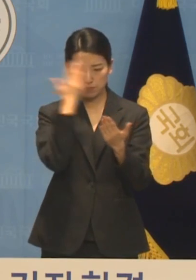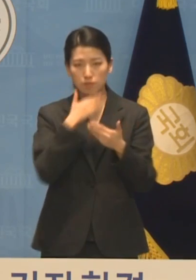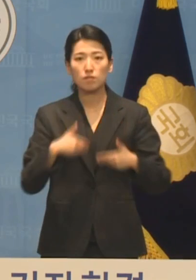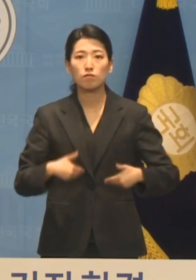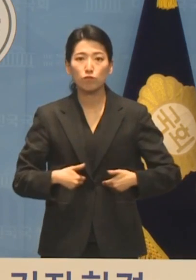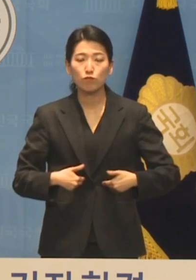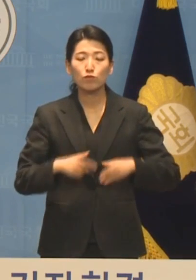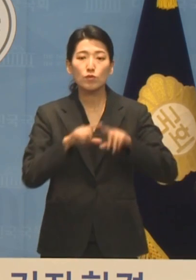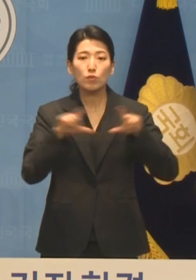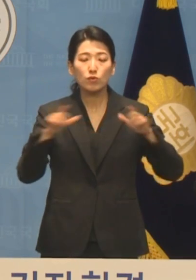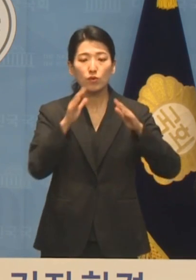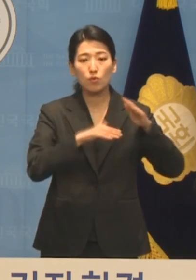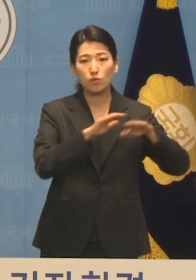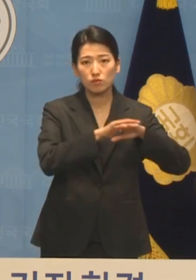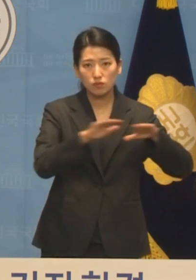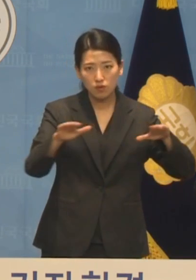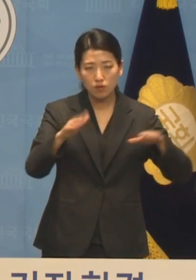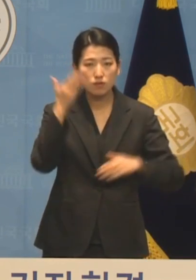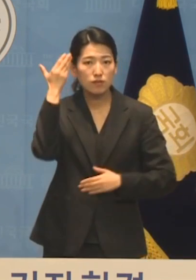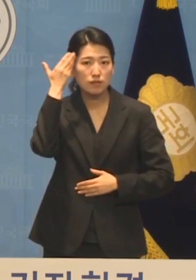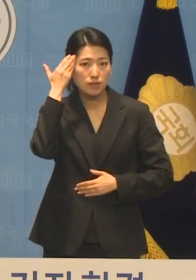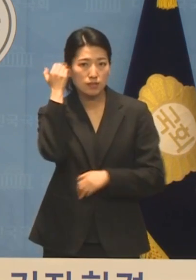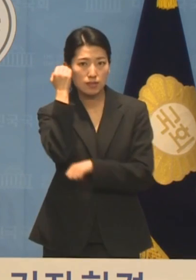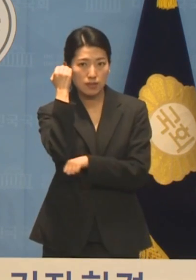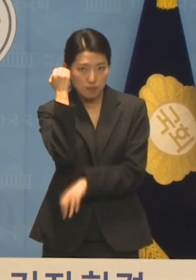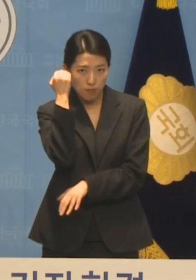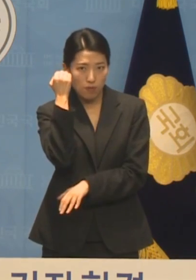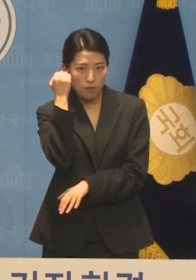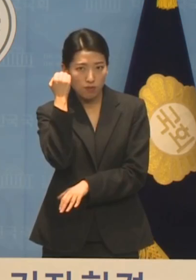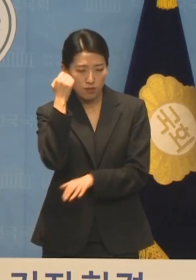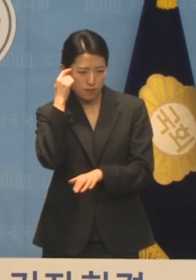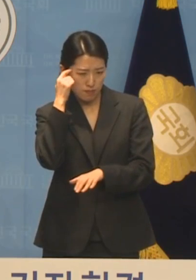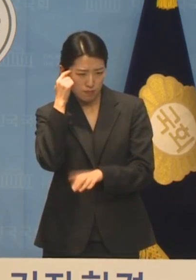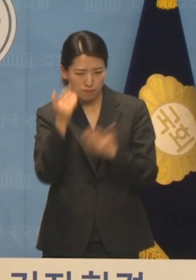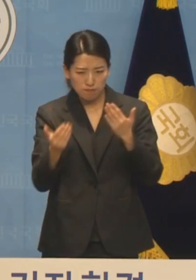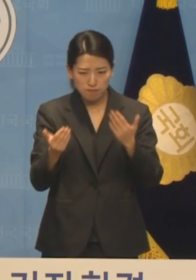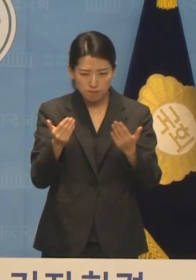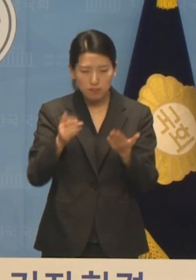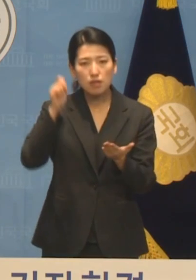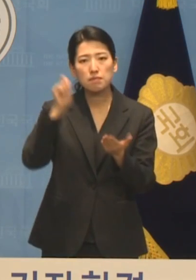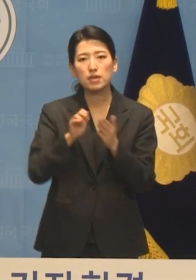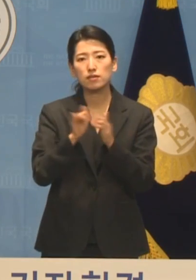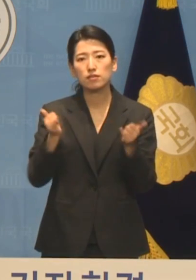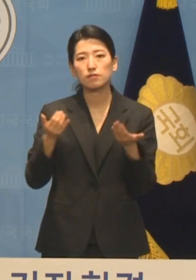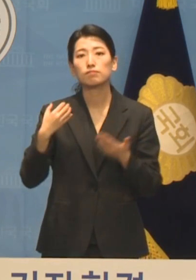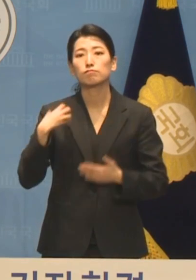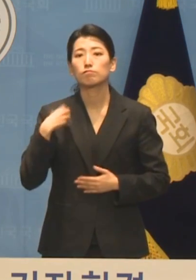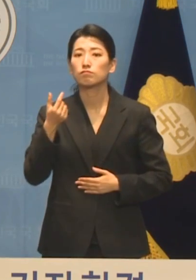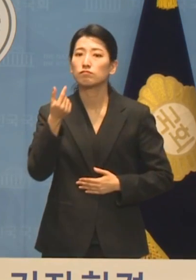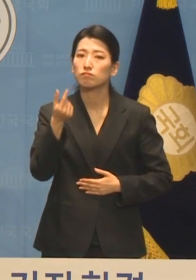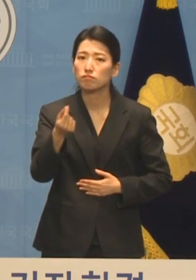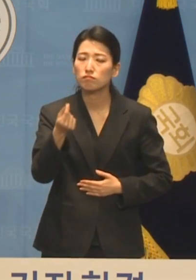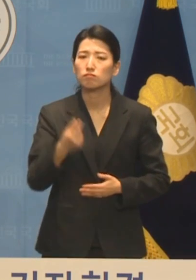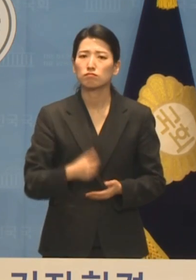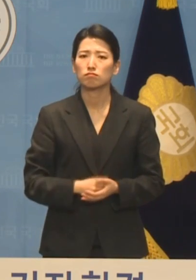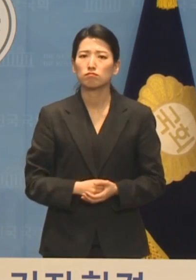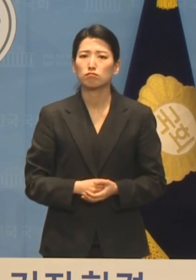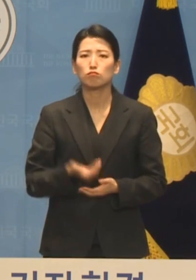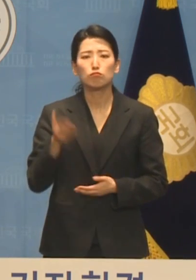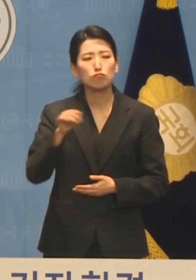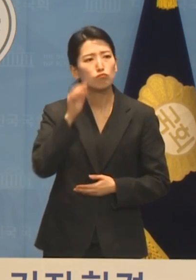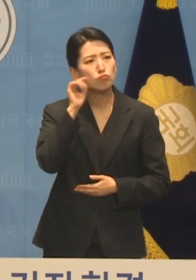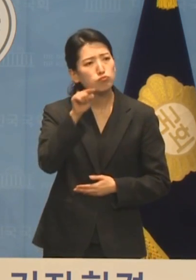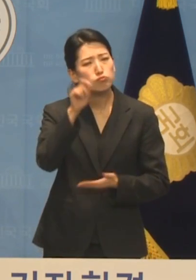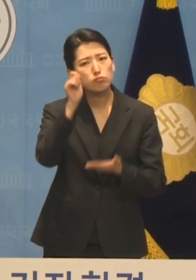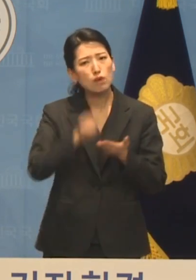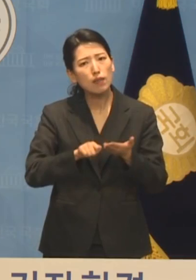구체적으로는 상식과 공정, 합당한 논리를 기반으로 하는 것입니다. 상식에 납득되지 않는 판결,